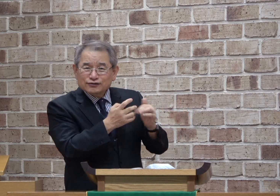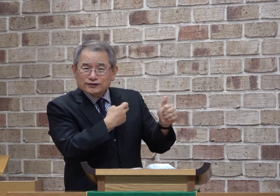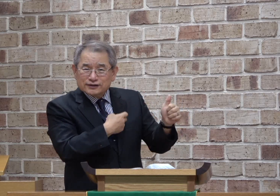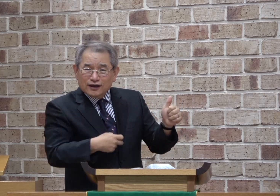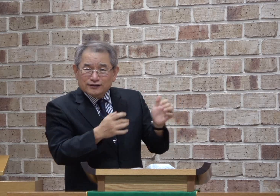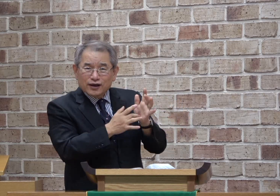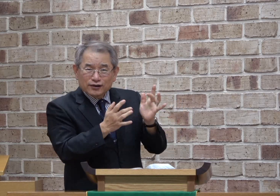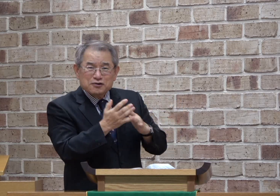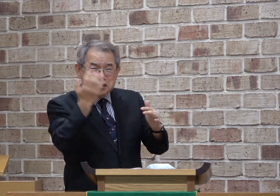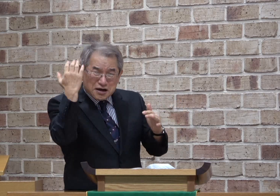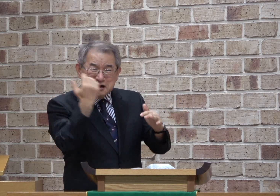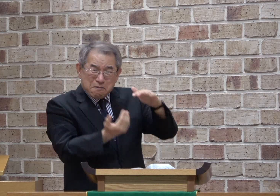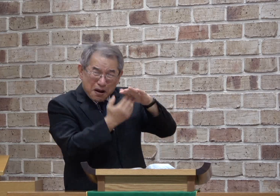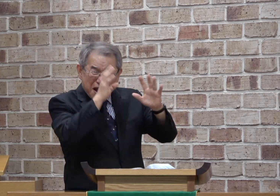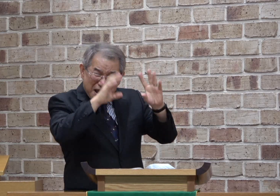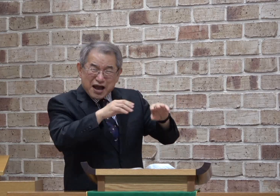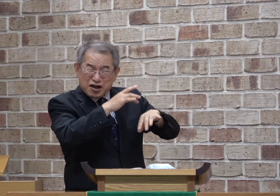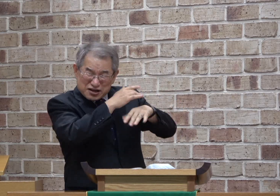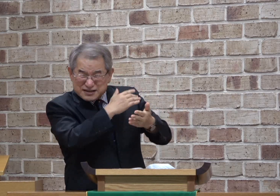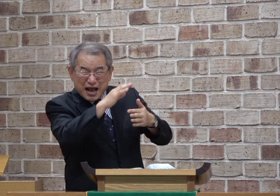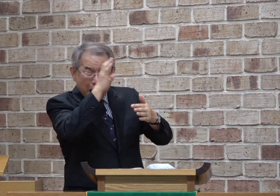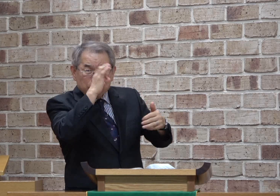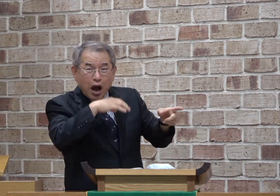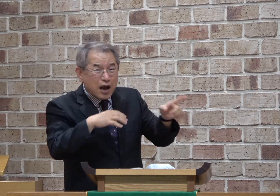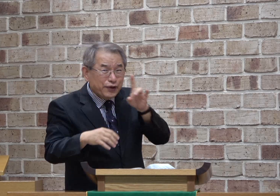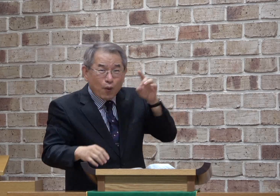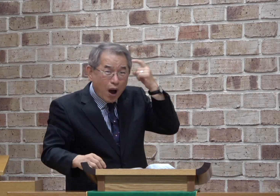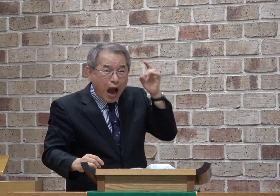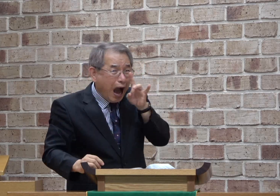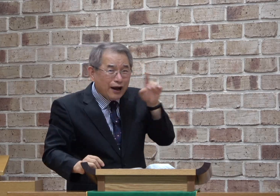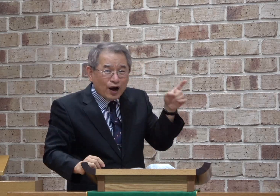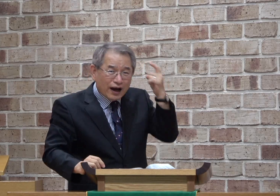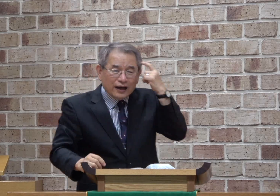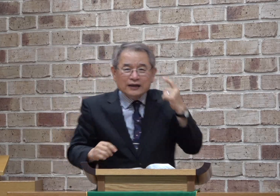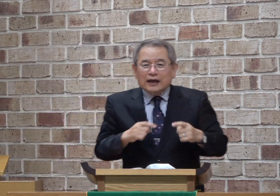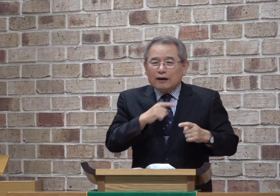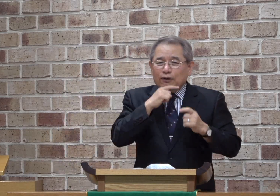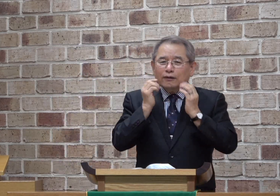그래서 그 아이를 데리고 온 아버지가 정말 예수님의 제자가 맞나? 이러면서 의심했습니다.